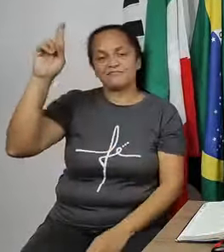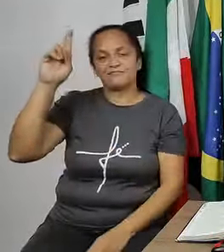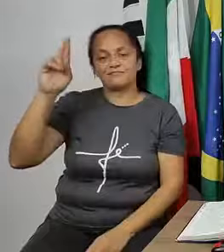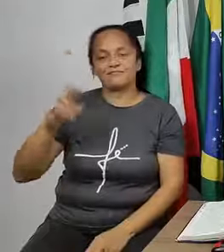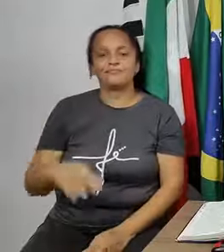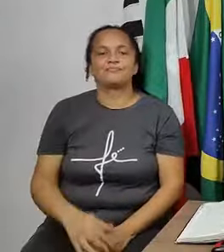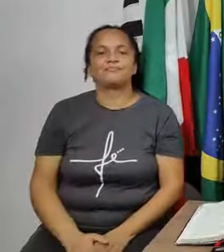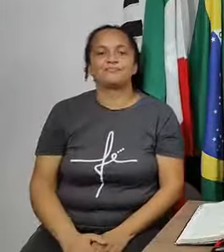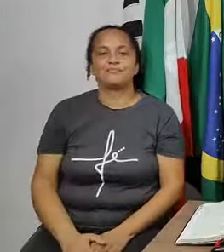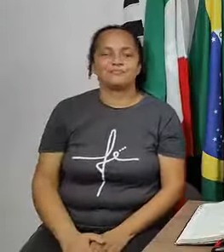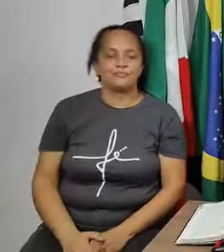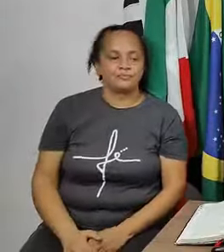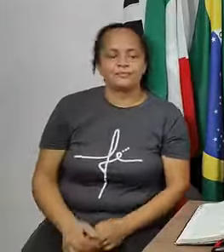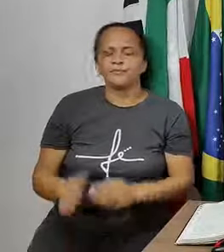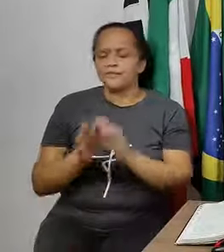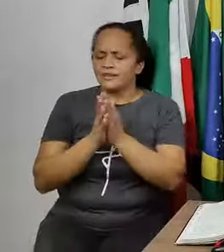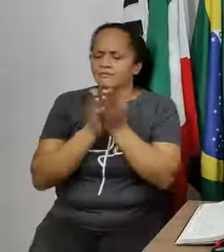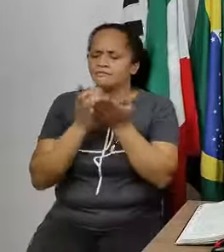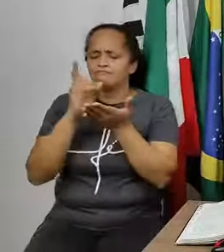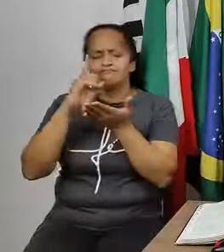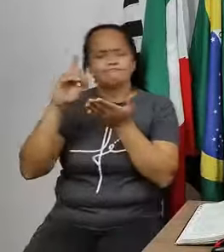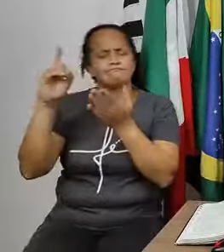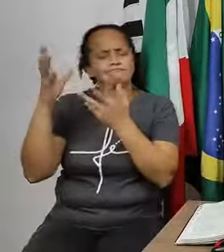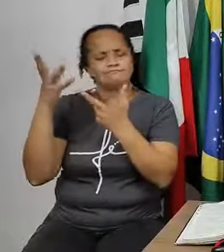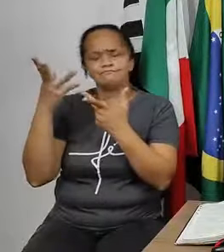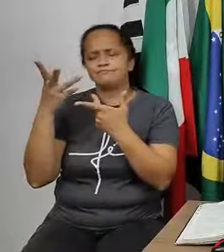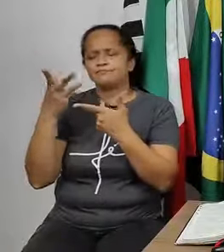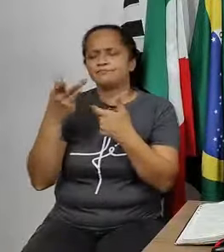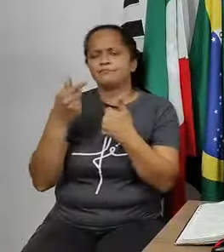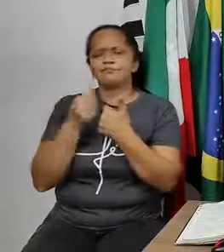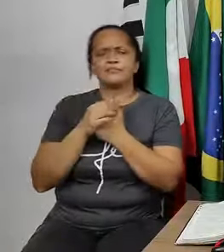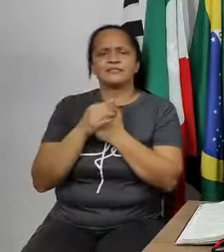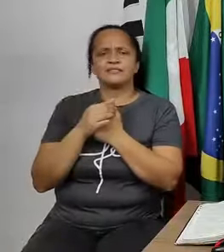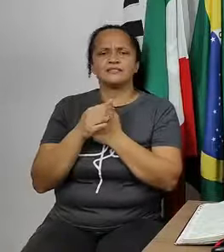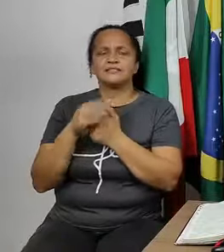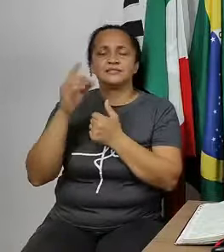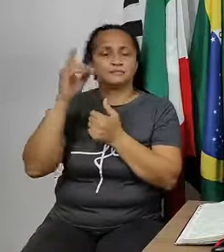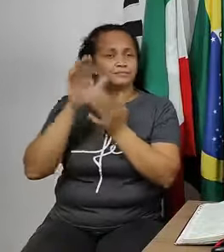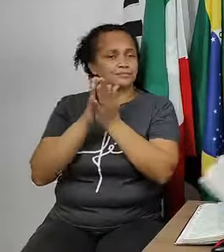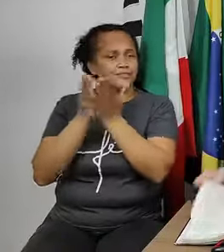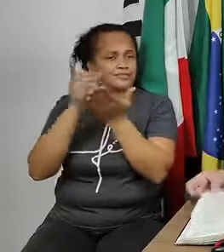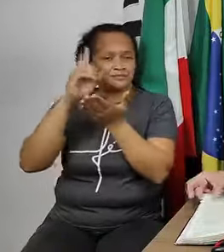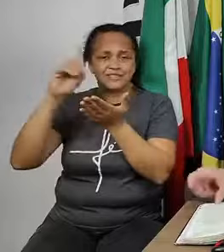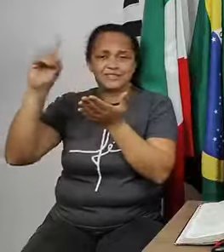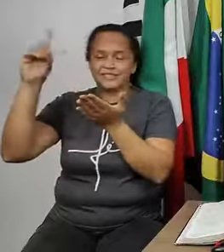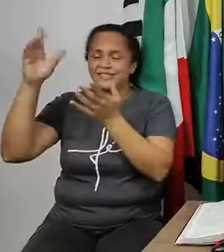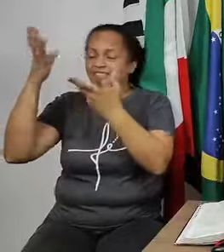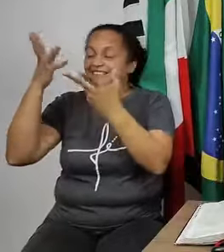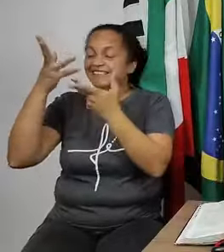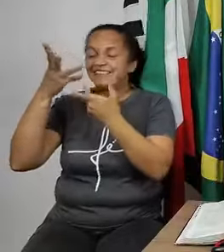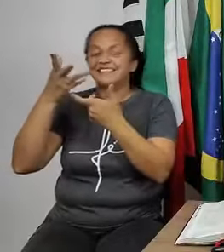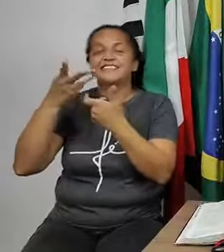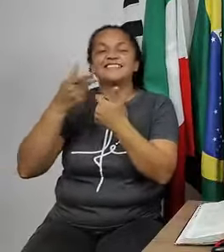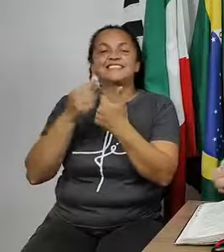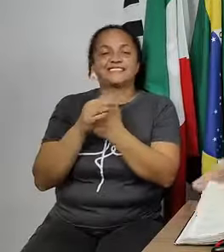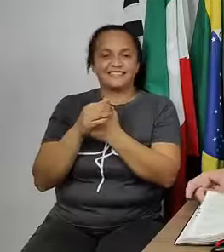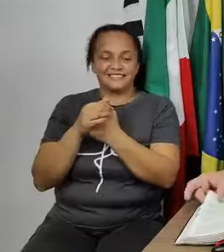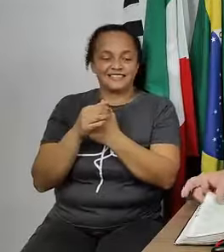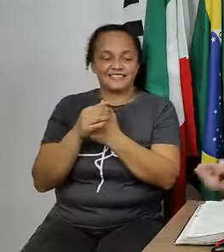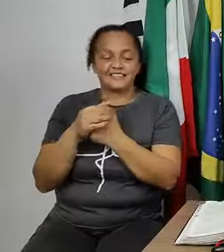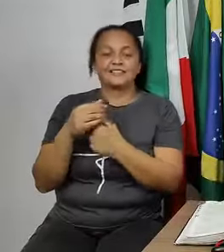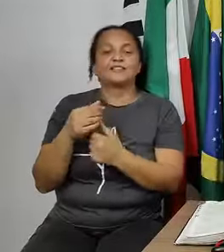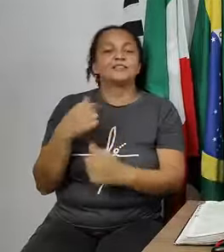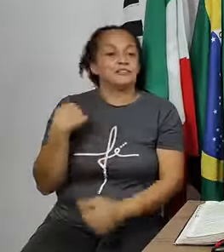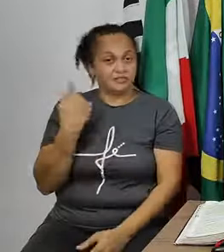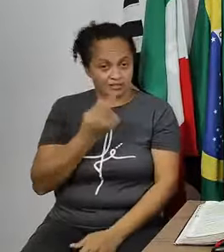Aleluia! Que texto lindo, maravilhoso, que texto fantástico, não é? Nós achamos